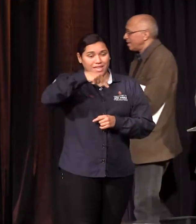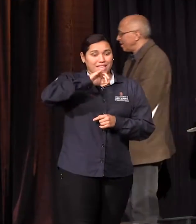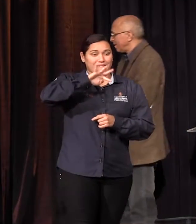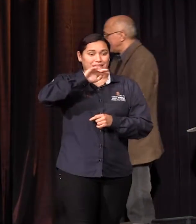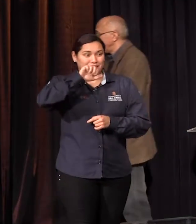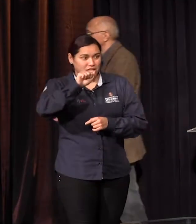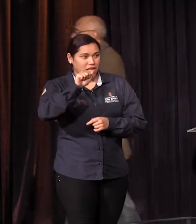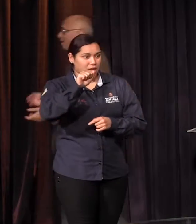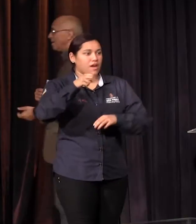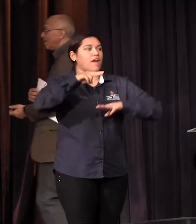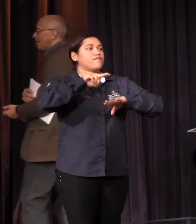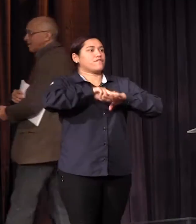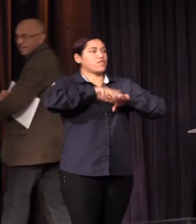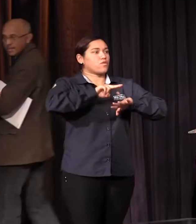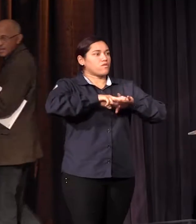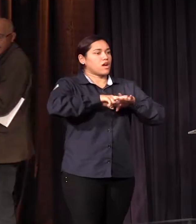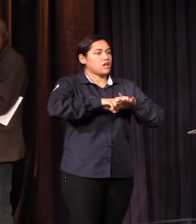paulo freire